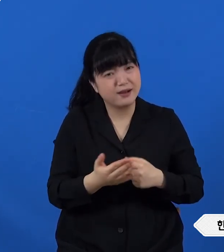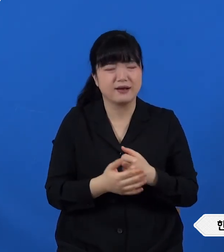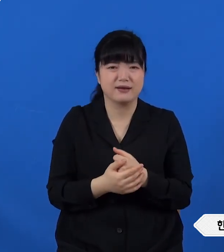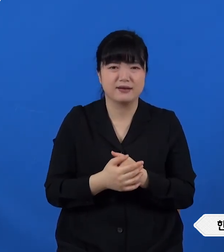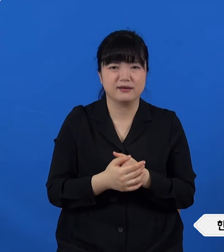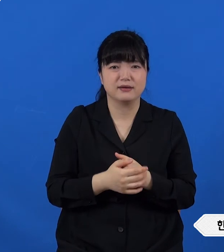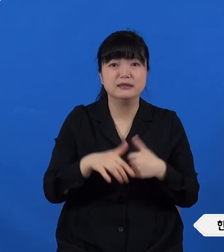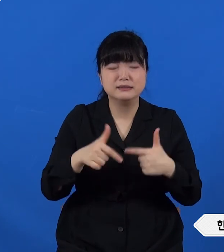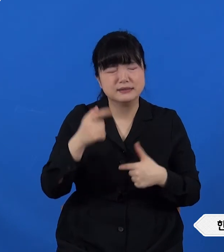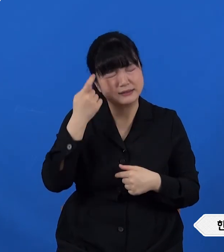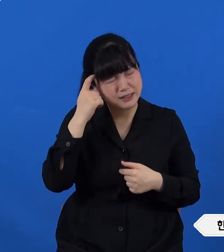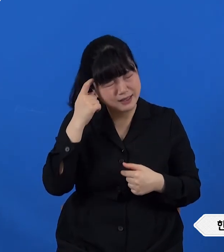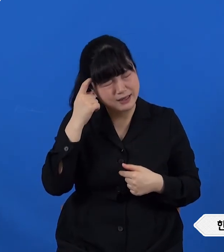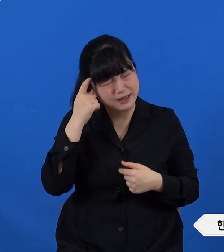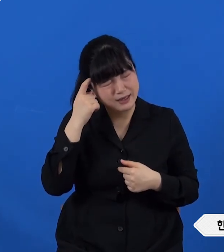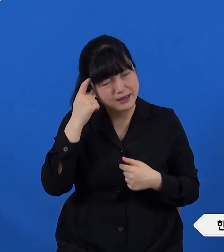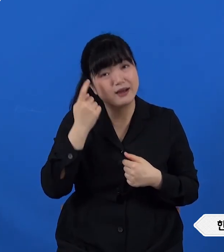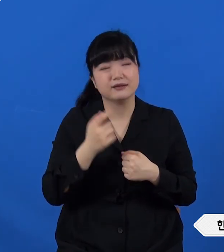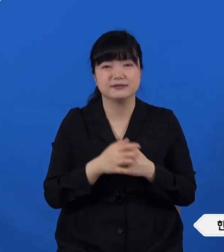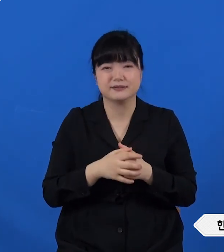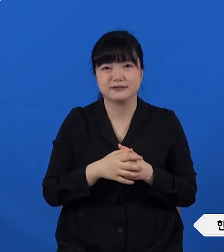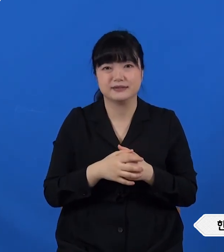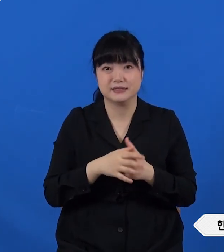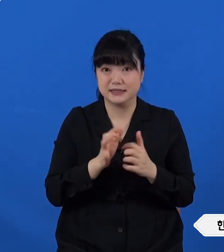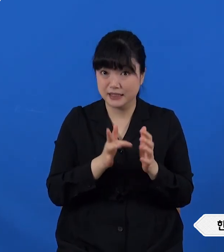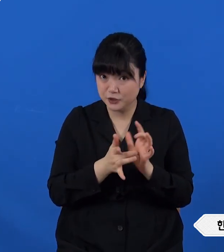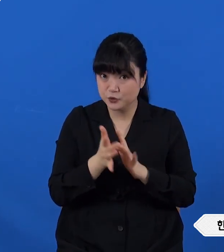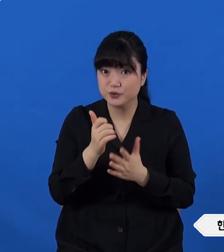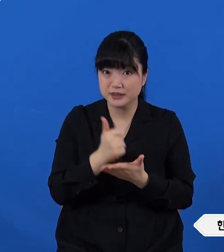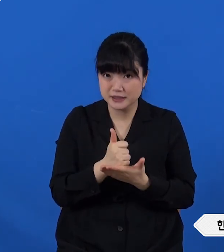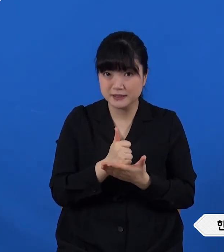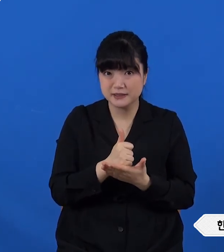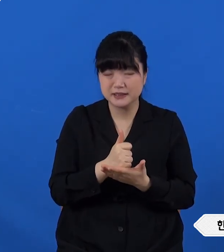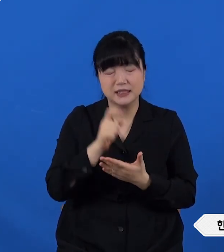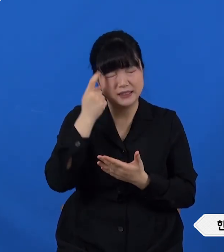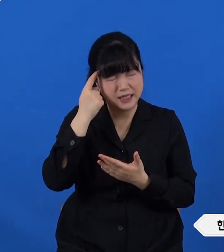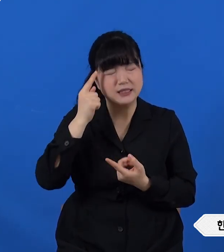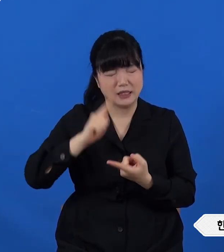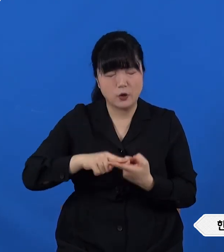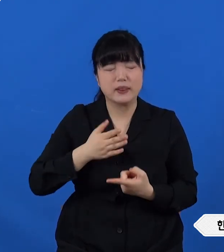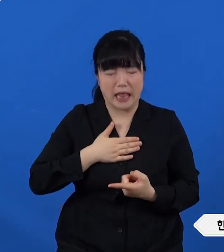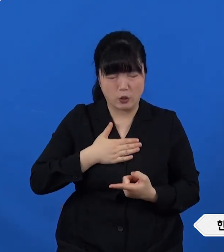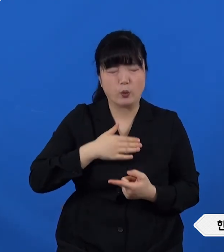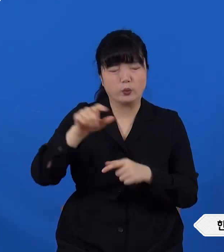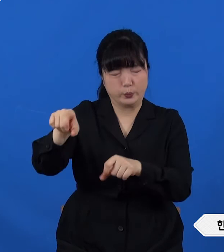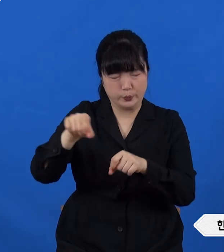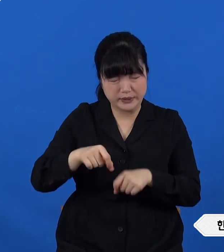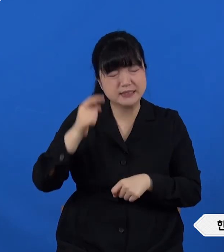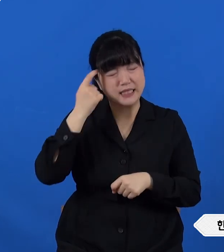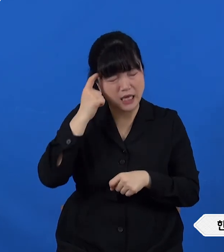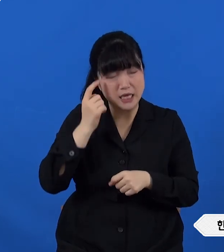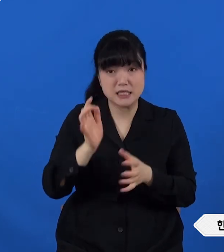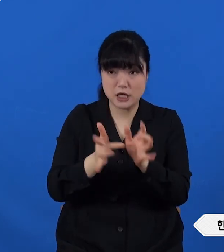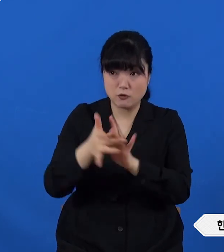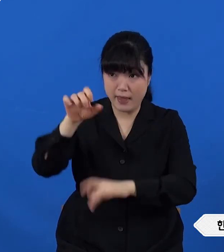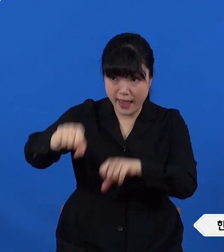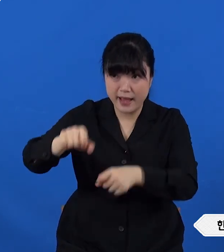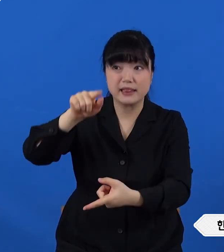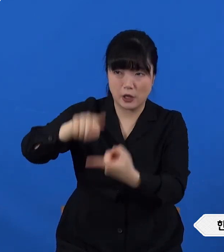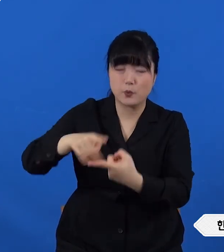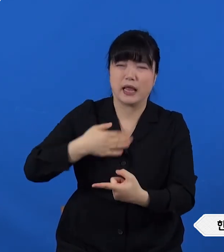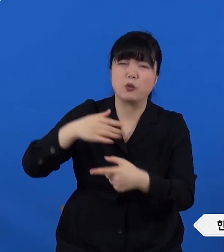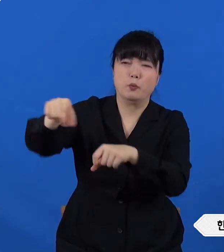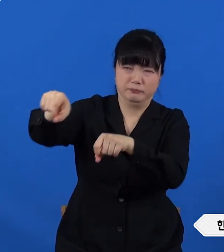늘 그것을 생각하는 것입니다. 그래서 예수님 생각하시는 대로 나도 생각하고 예수님 행동하시는 대로